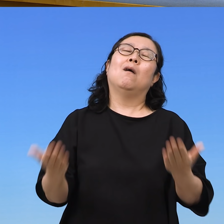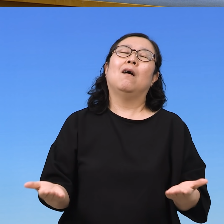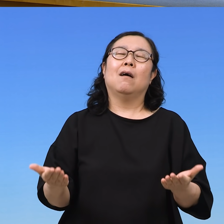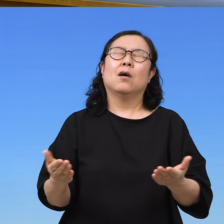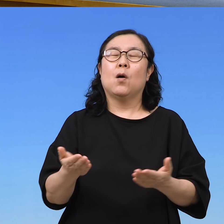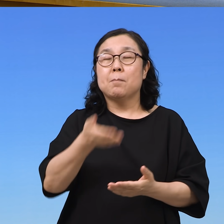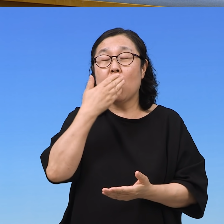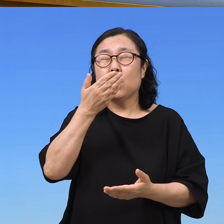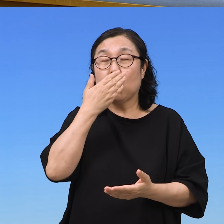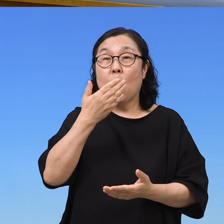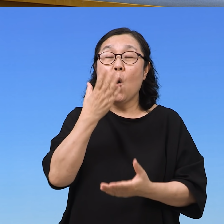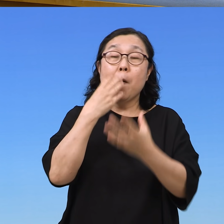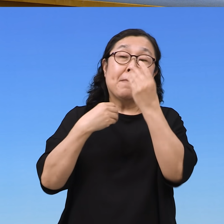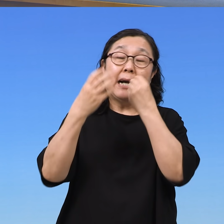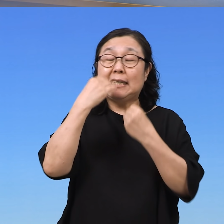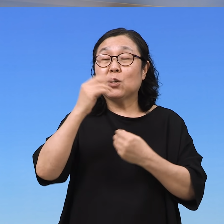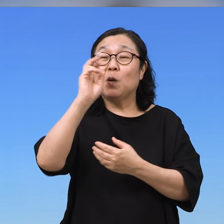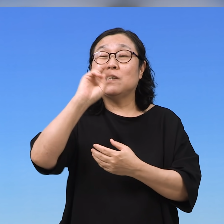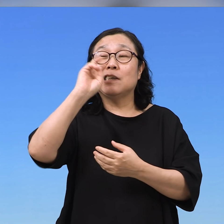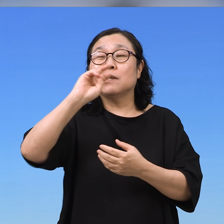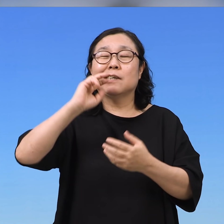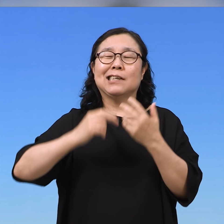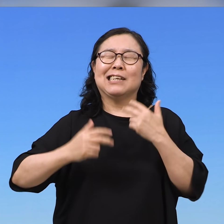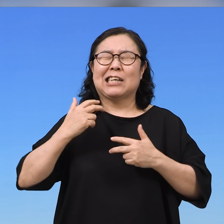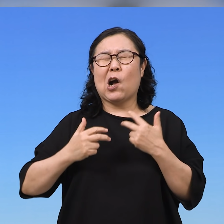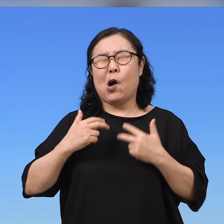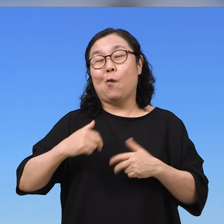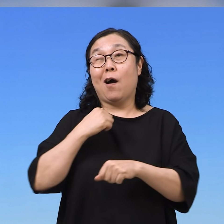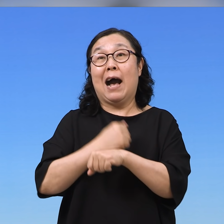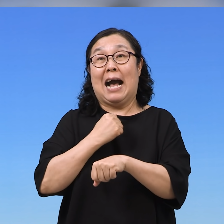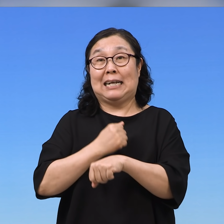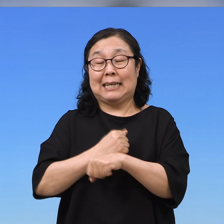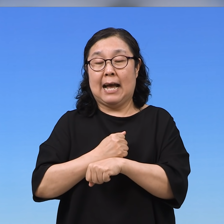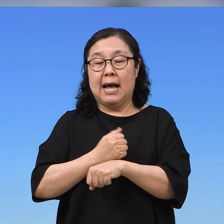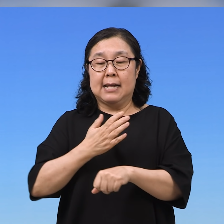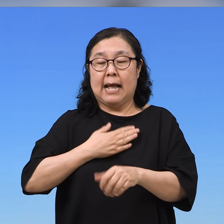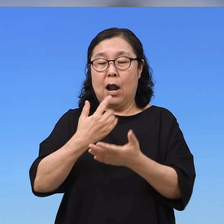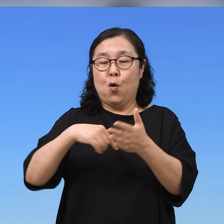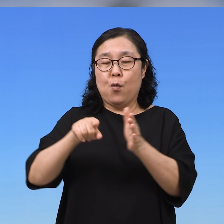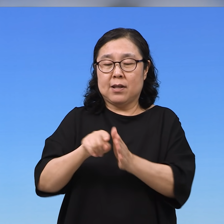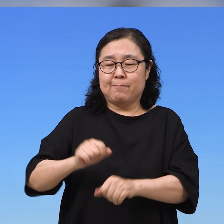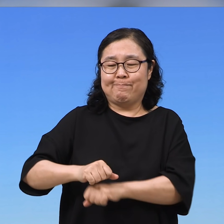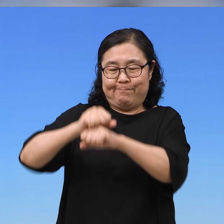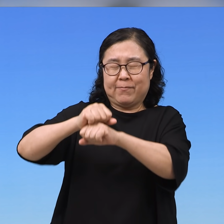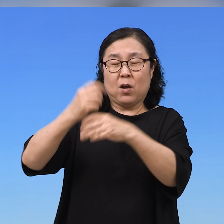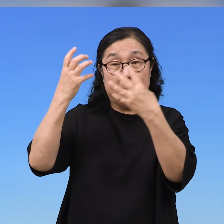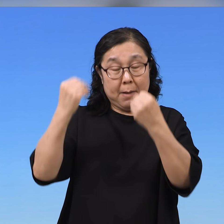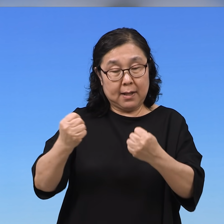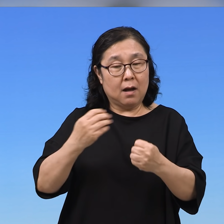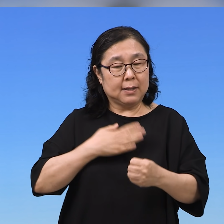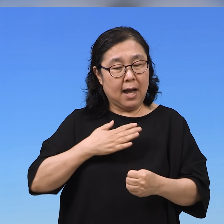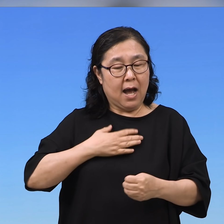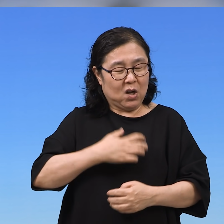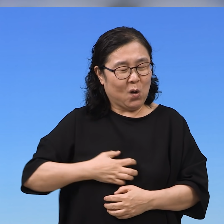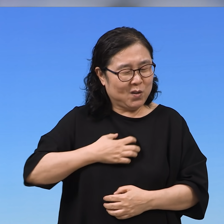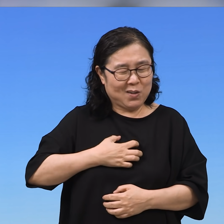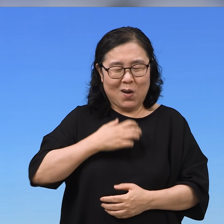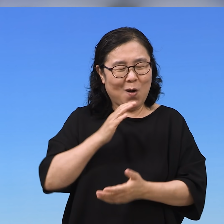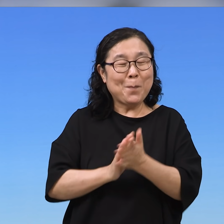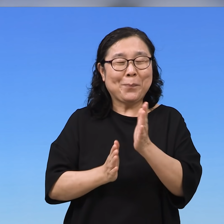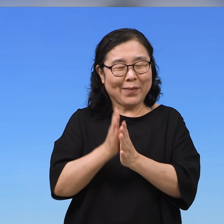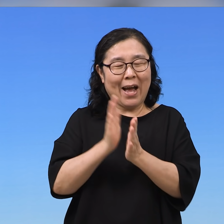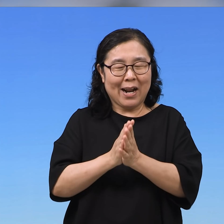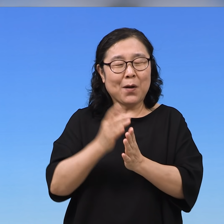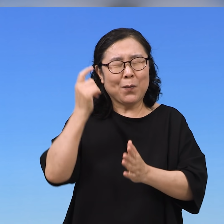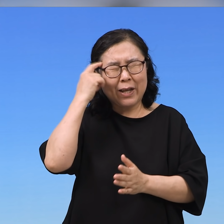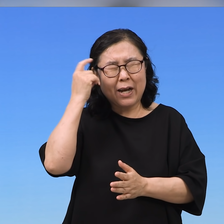하리라. 이 말씀의 요지가 뭐예요? 내가 지금 날 위해 가지고 쌓아둔 게 많다는 거 아닙니까? 그래서 이제 난 이제 걱정 없다는 거